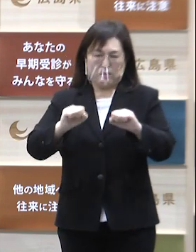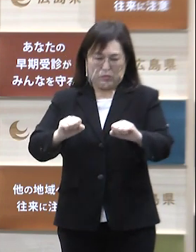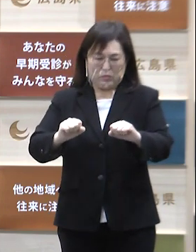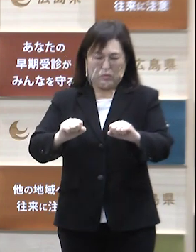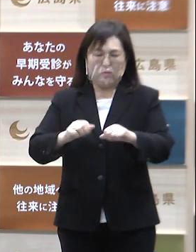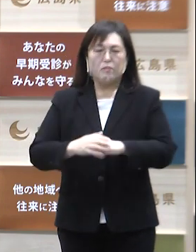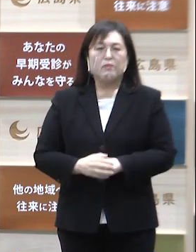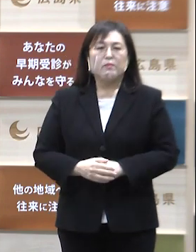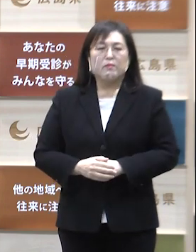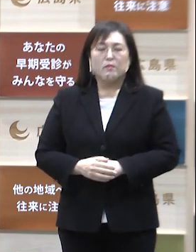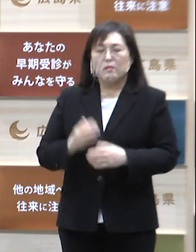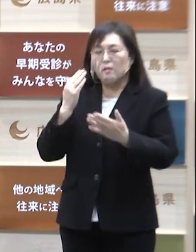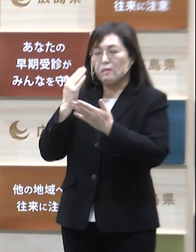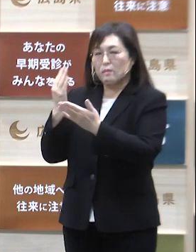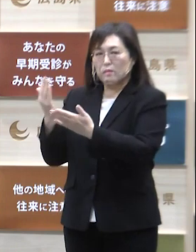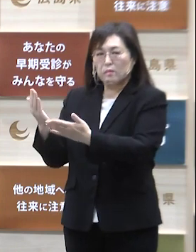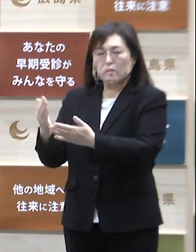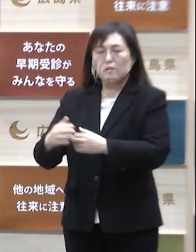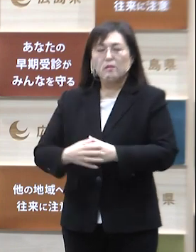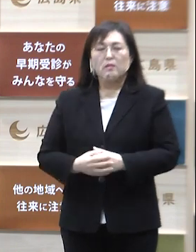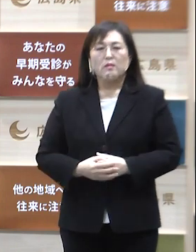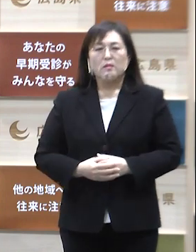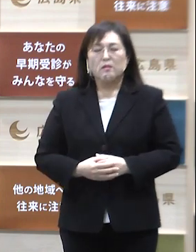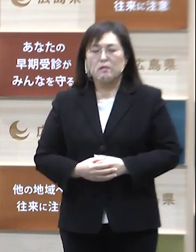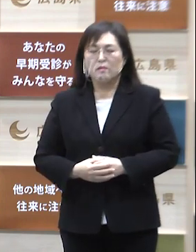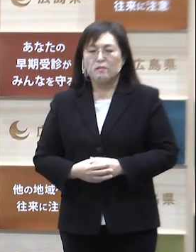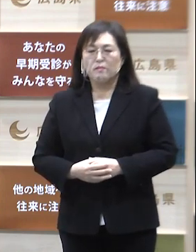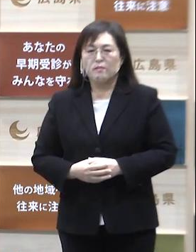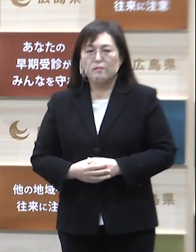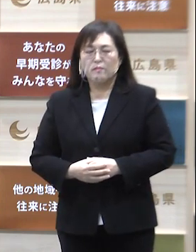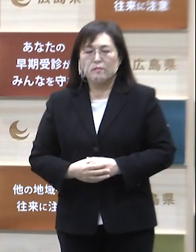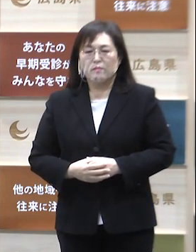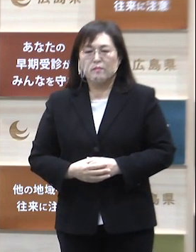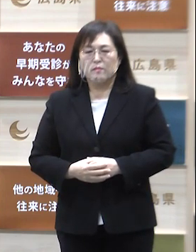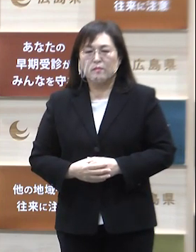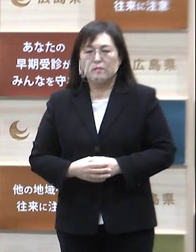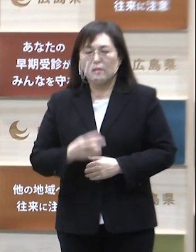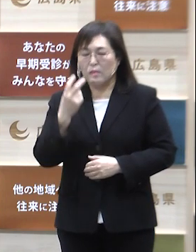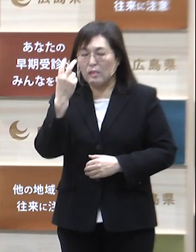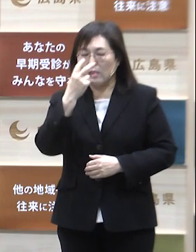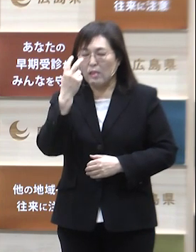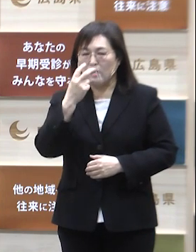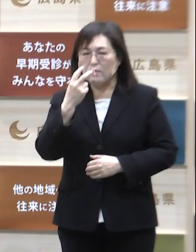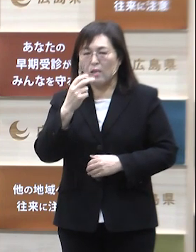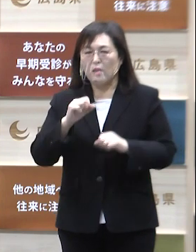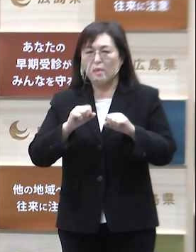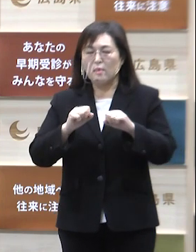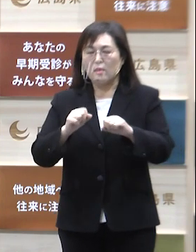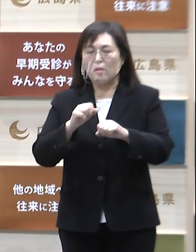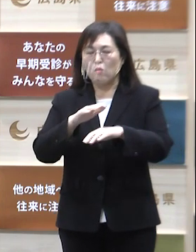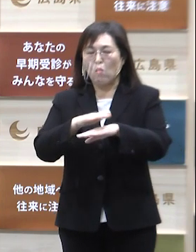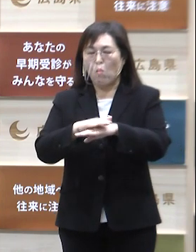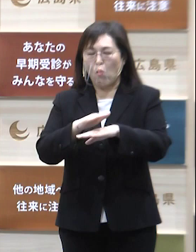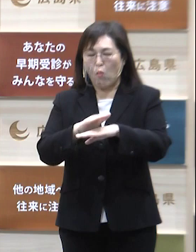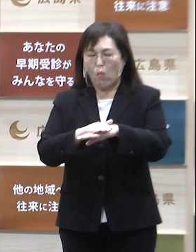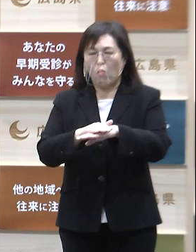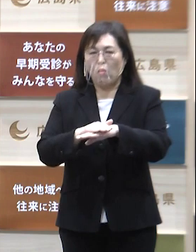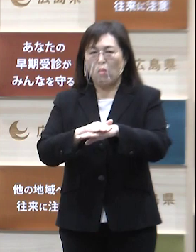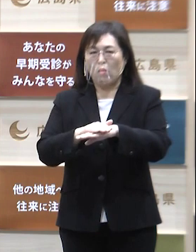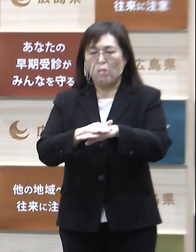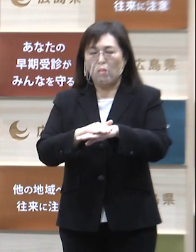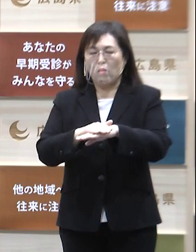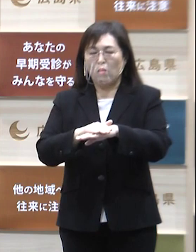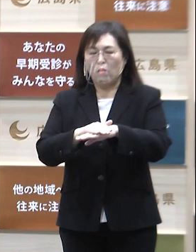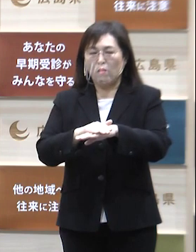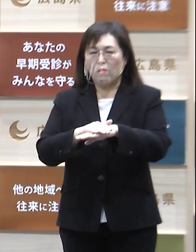最後に集中検査の実施方法については、ある未定ということなんですけれども、例え